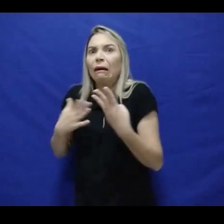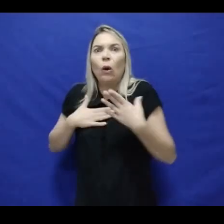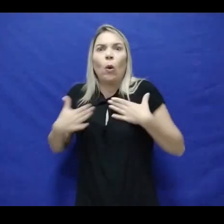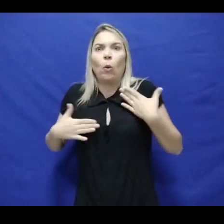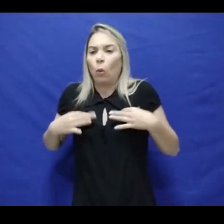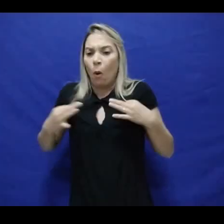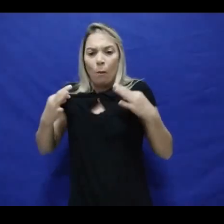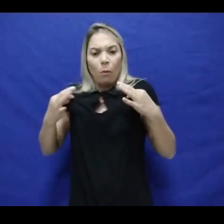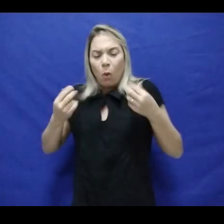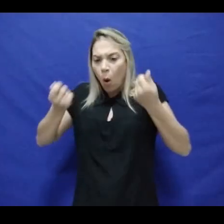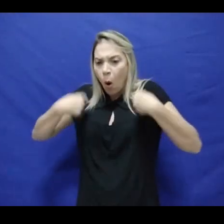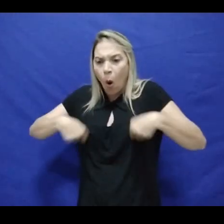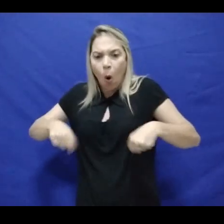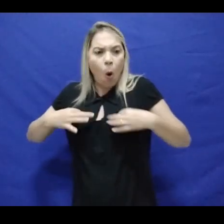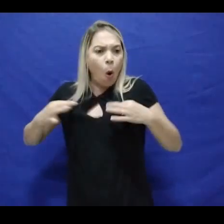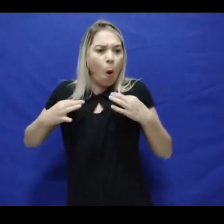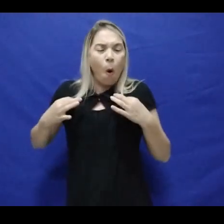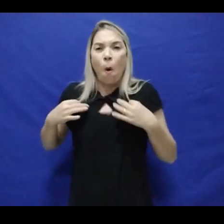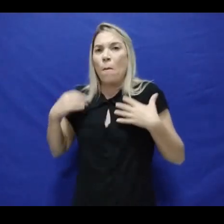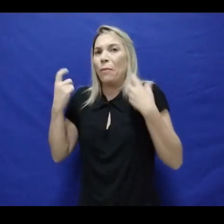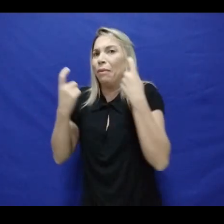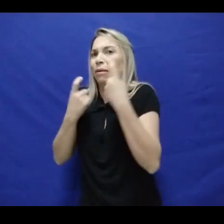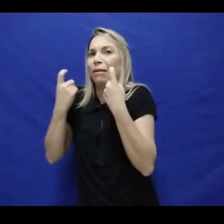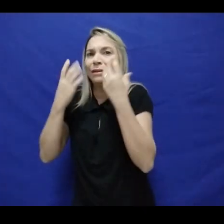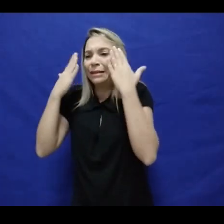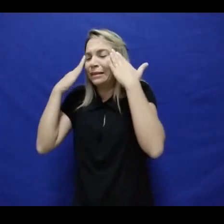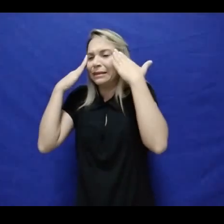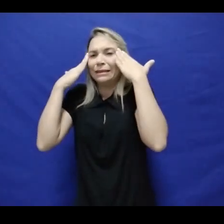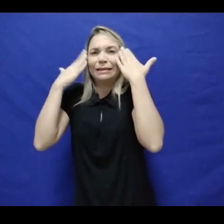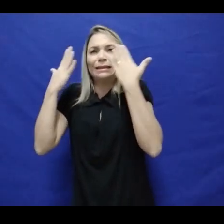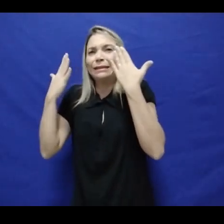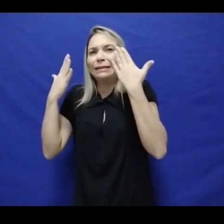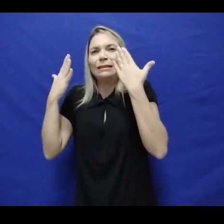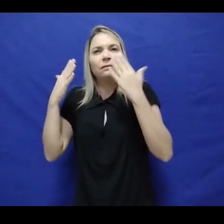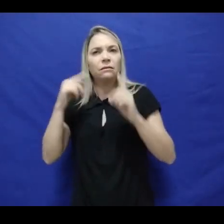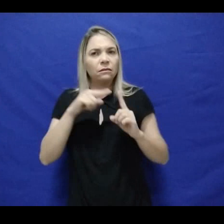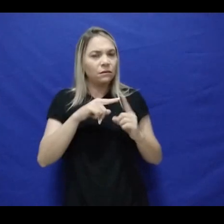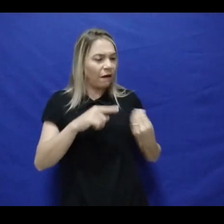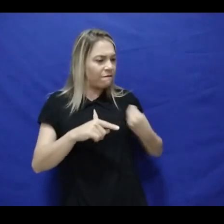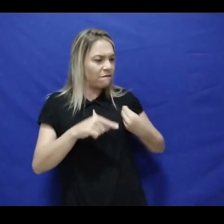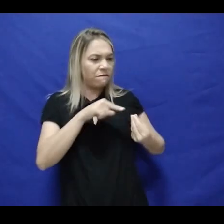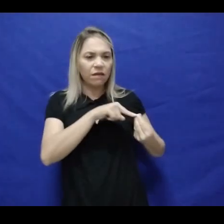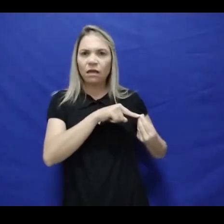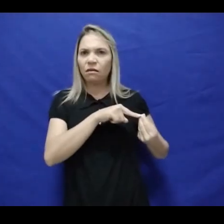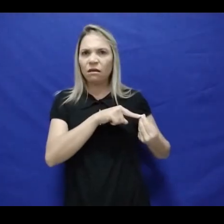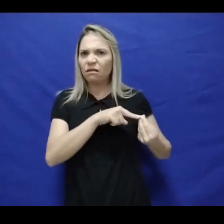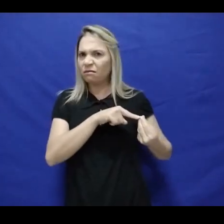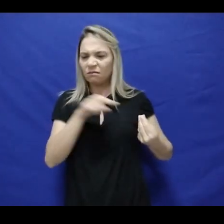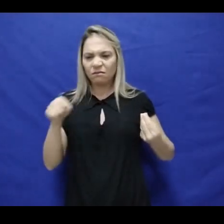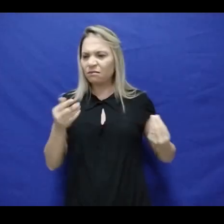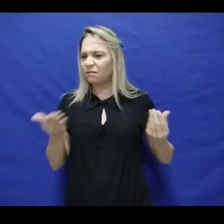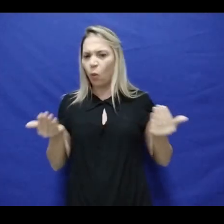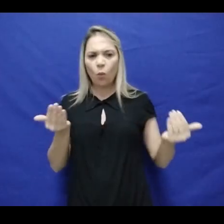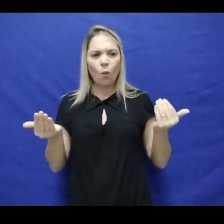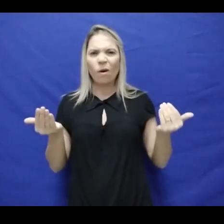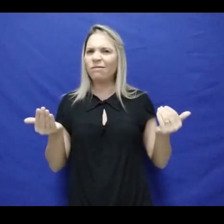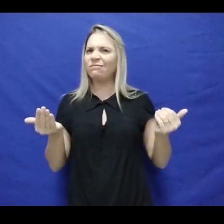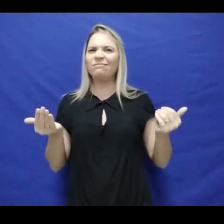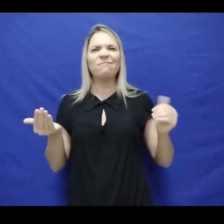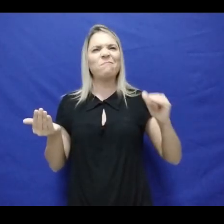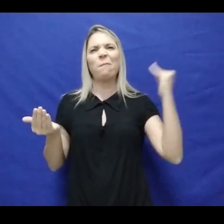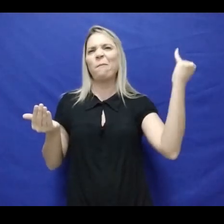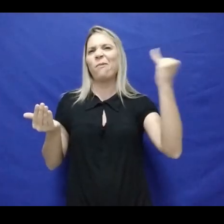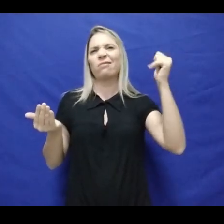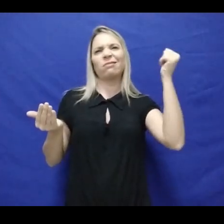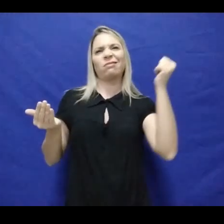de comer ou beber, nem pelo vosso corpo, quanto ao que haveis de vestir. Não é a vida mais do